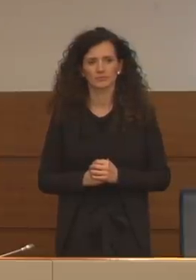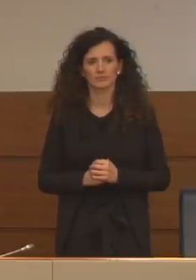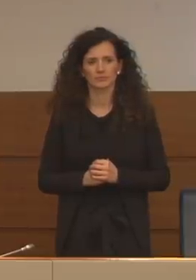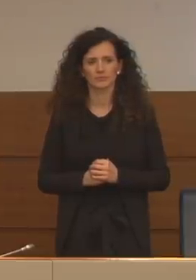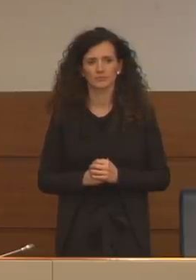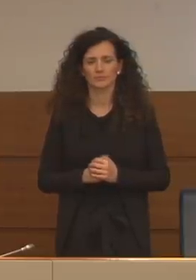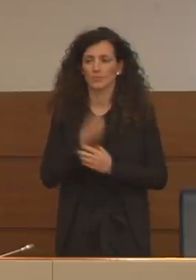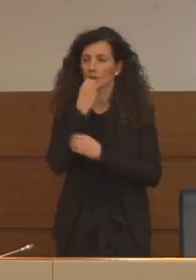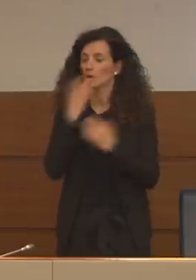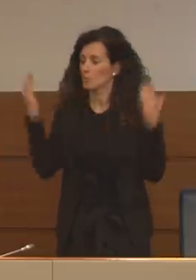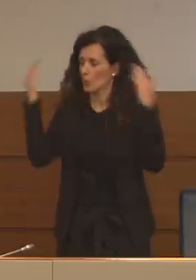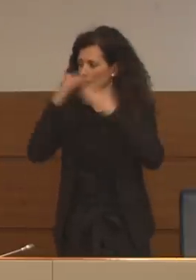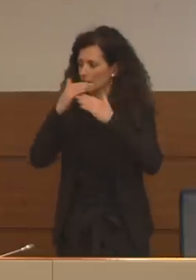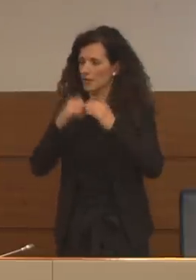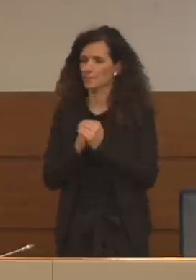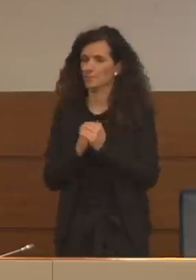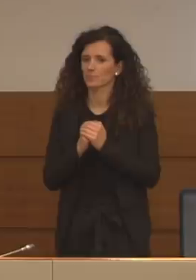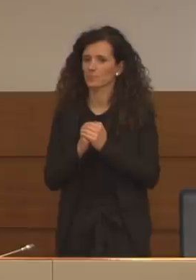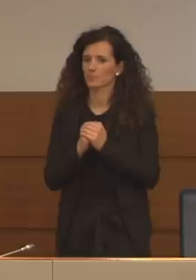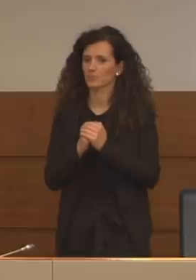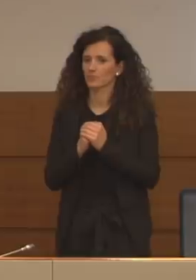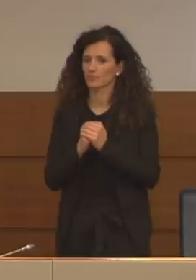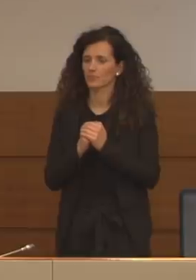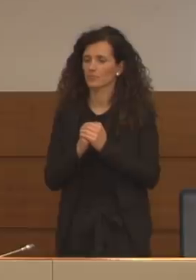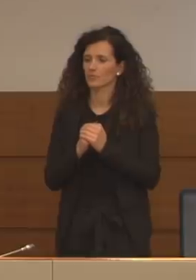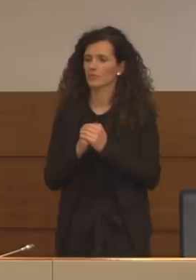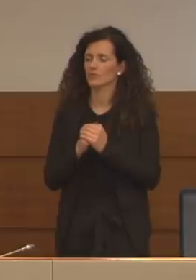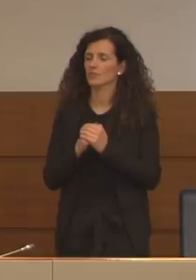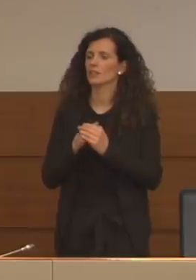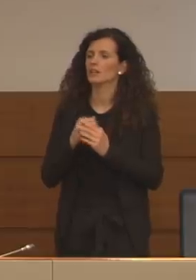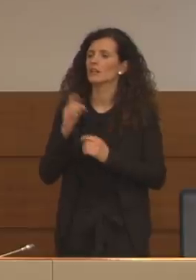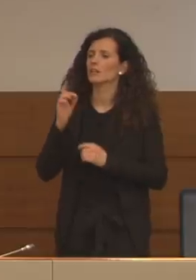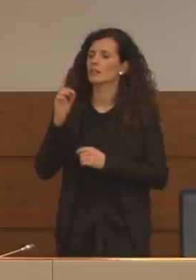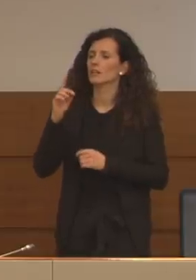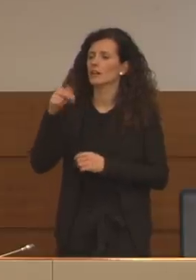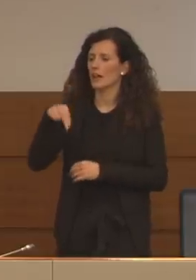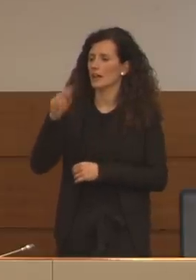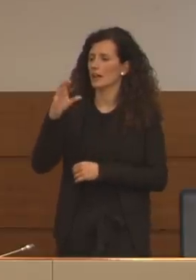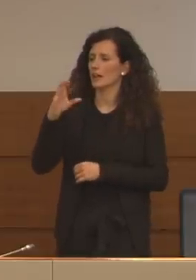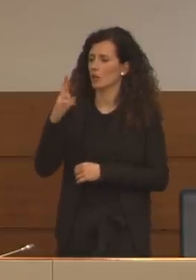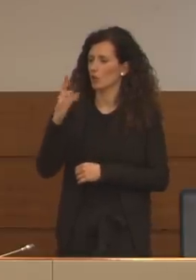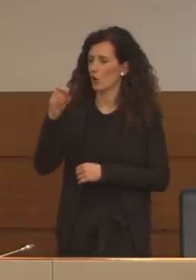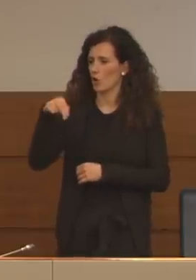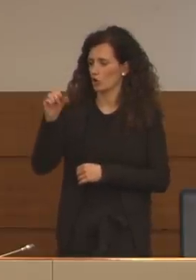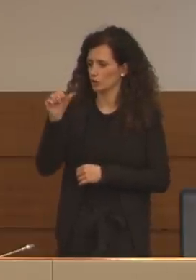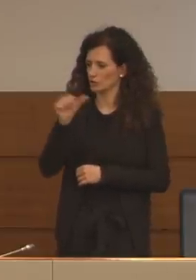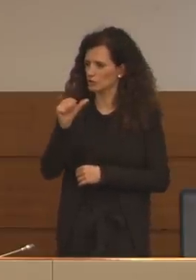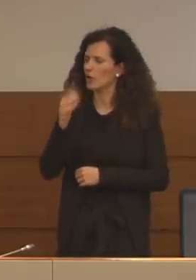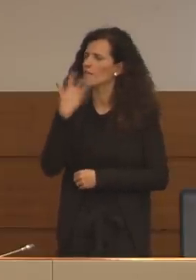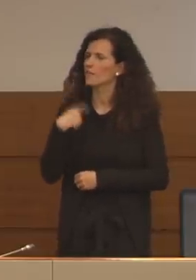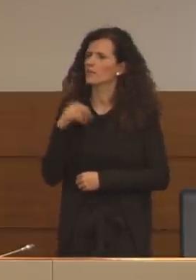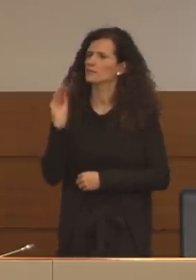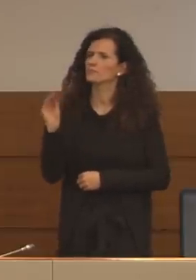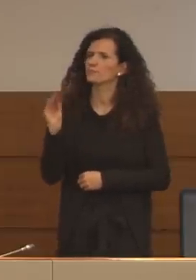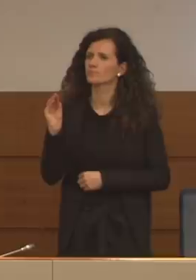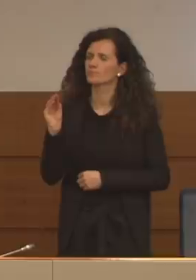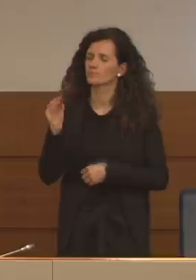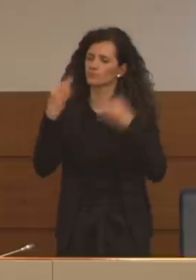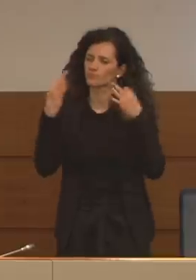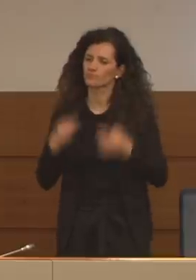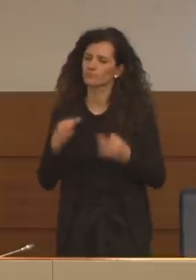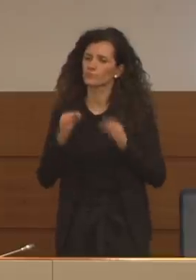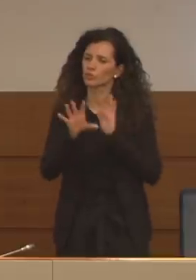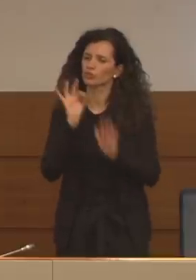buonasera buonasera georges sadoul adnkronos volevo chiedere so che la scelta è demandata alle regioni